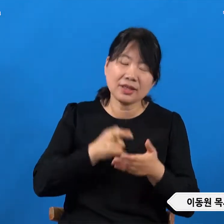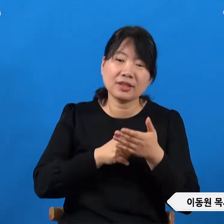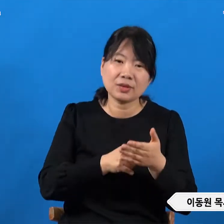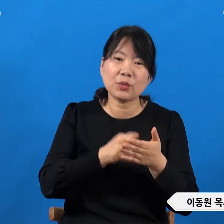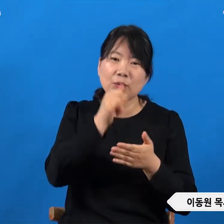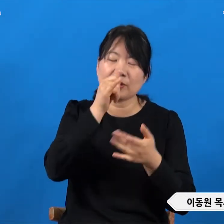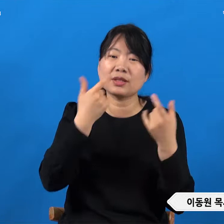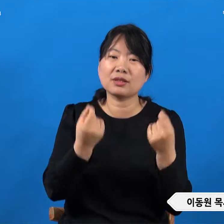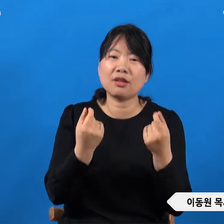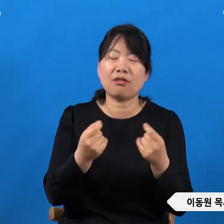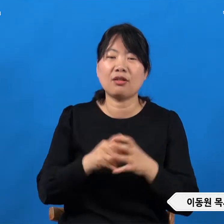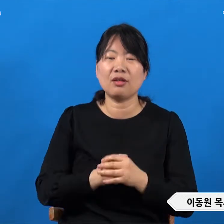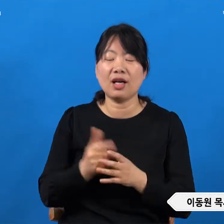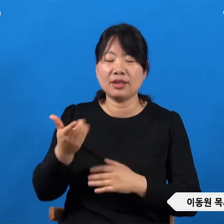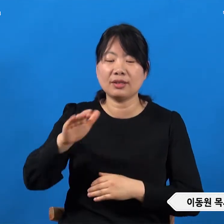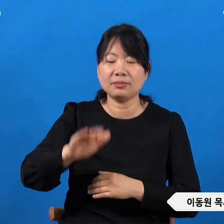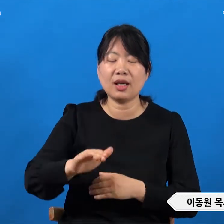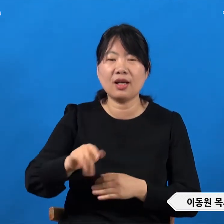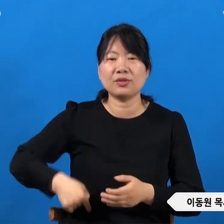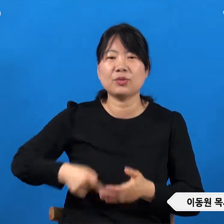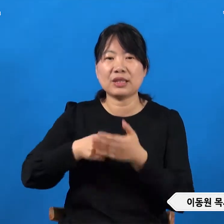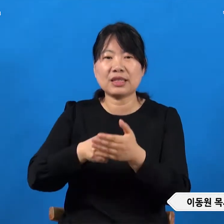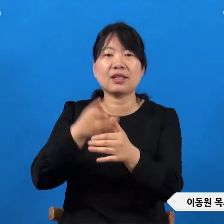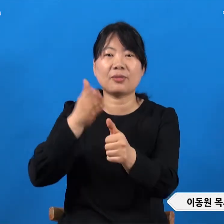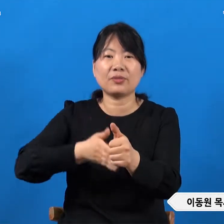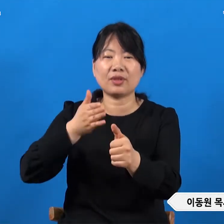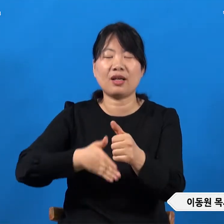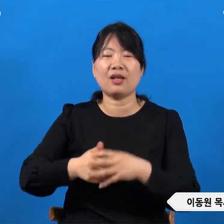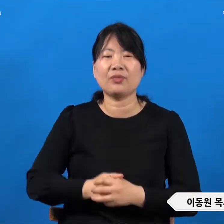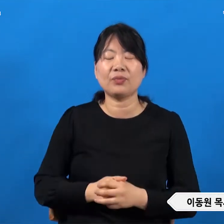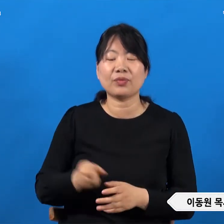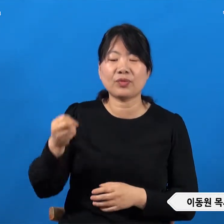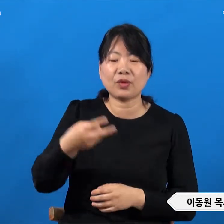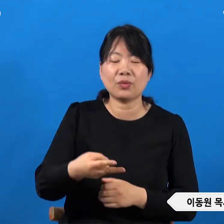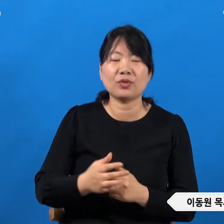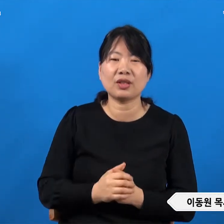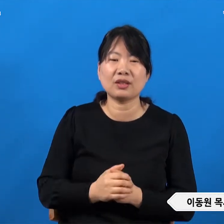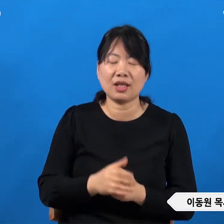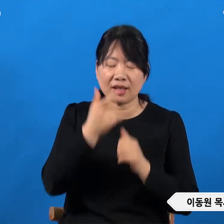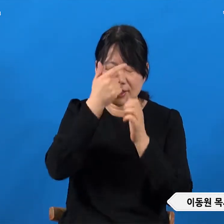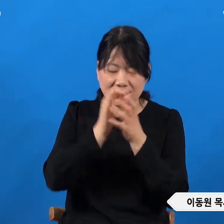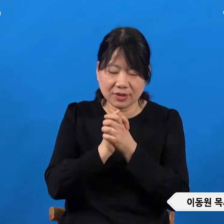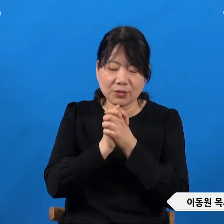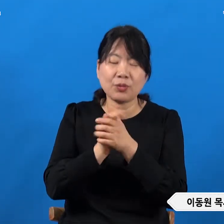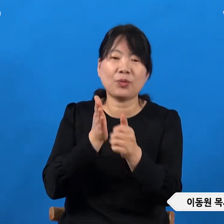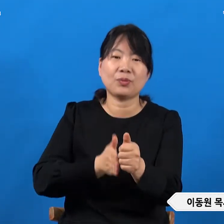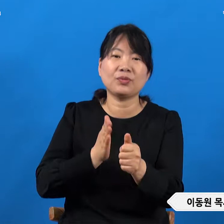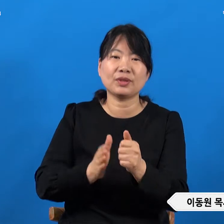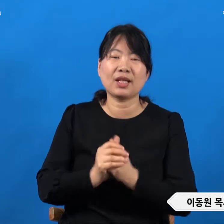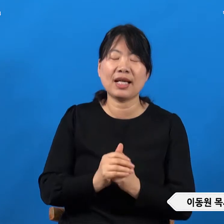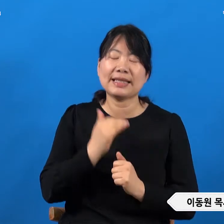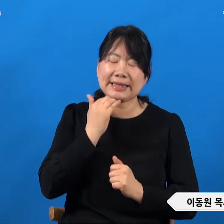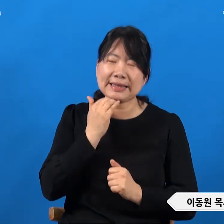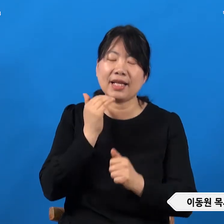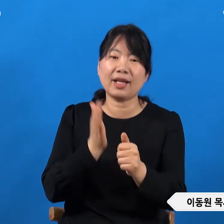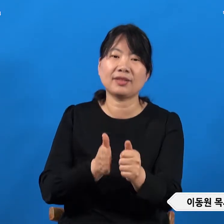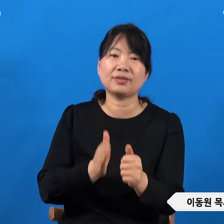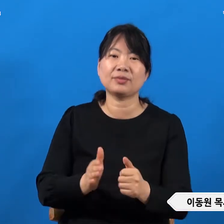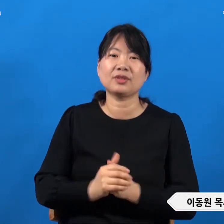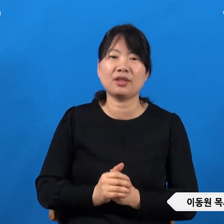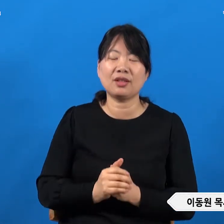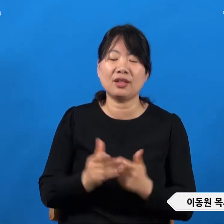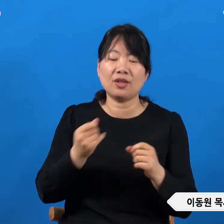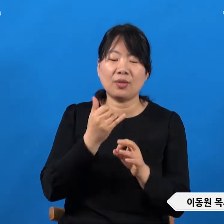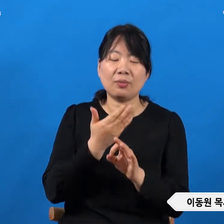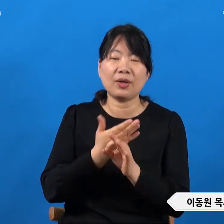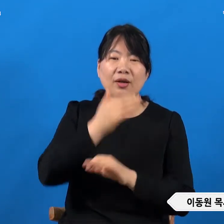시도할 것입니다. 그러나 초질관하십시오. 그리고 기도하십시오. 기다리십시오.